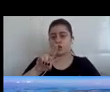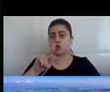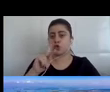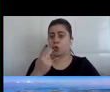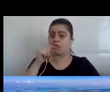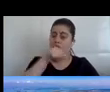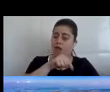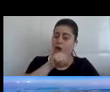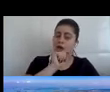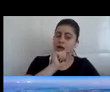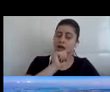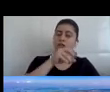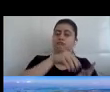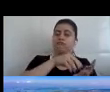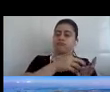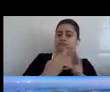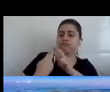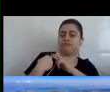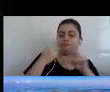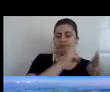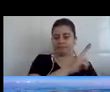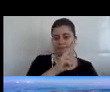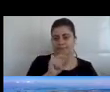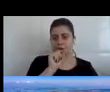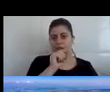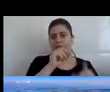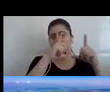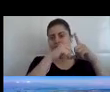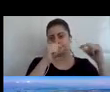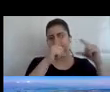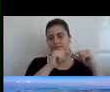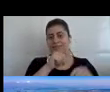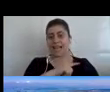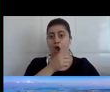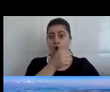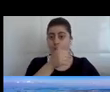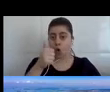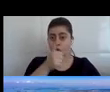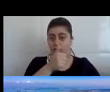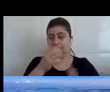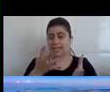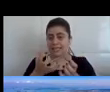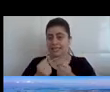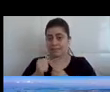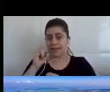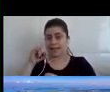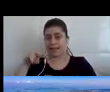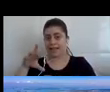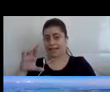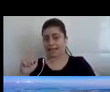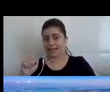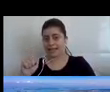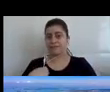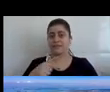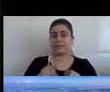municipal, no caso, Distrito Federal. A gente percebeu que o INCRA tem um total de 11 assentamentos, que a SEDU tem 9, ou seja,